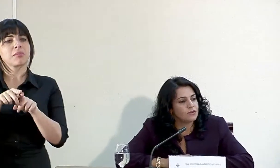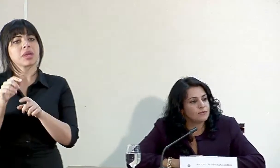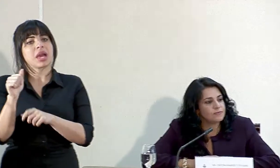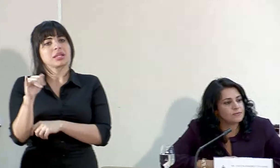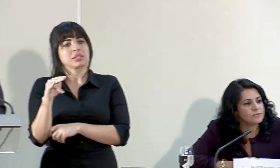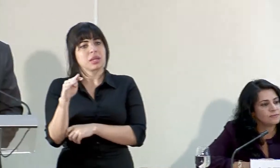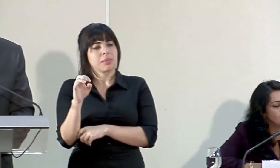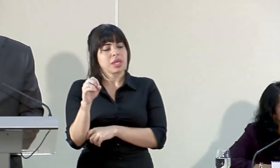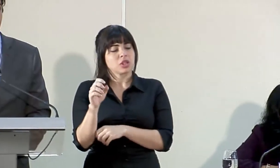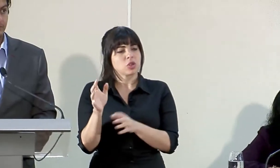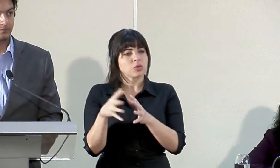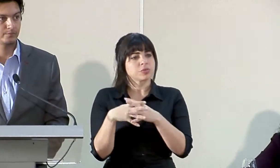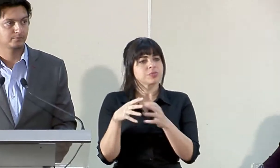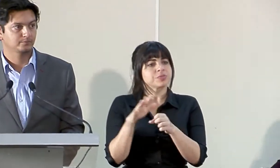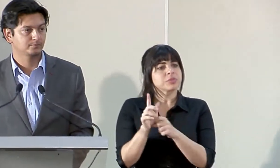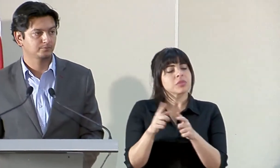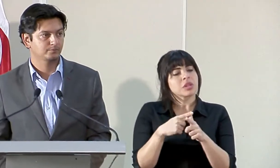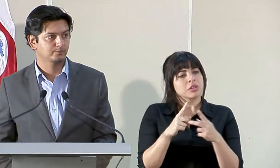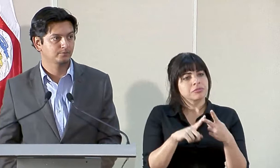hacinamiento. Luego,